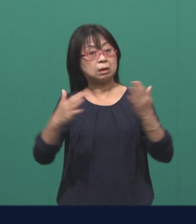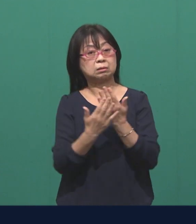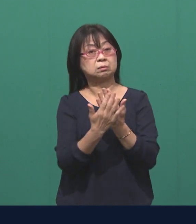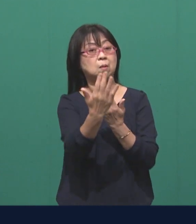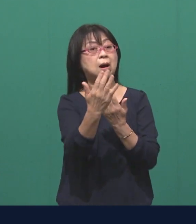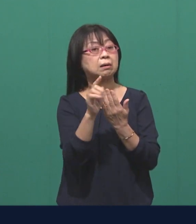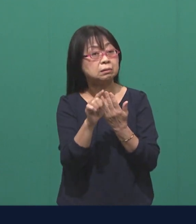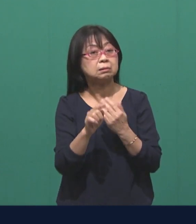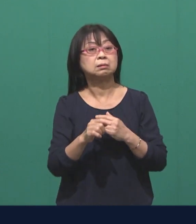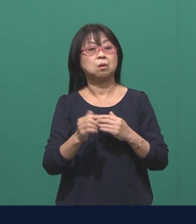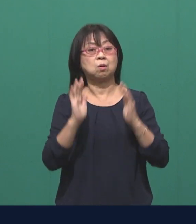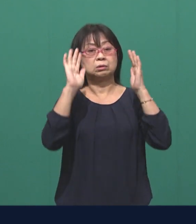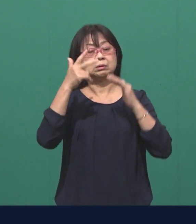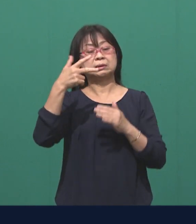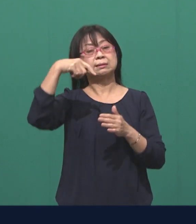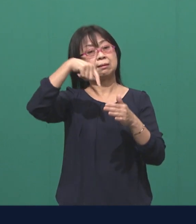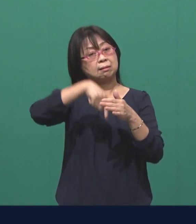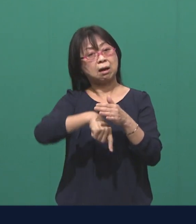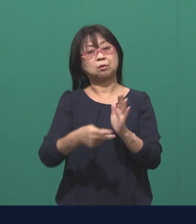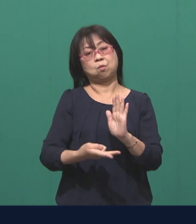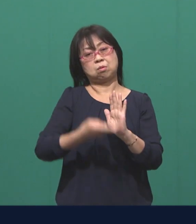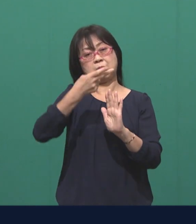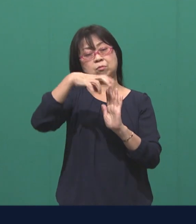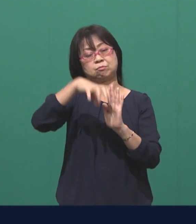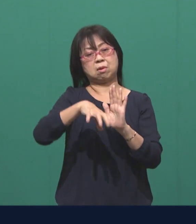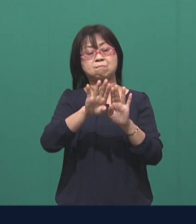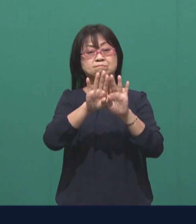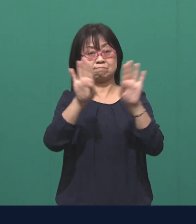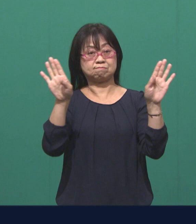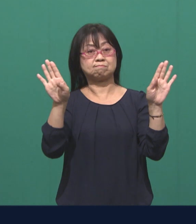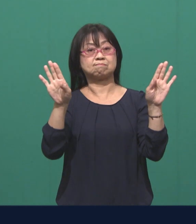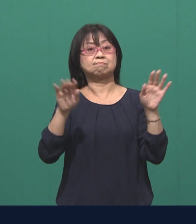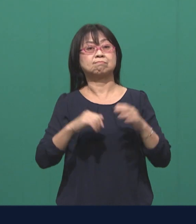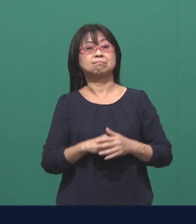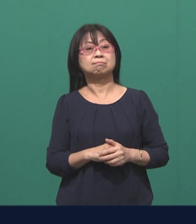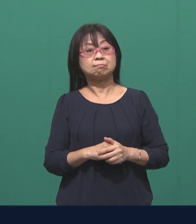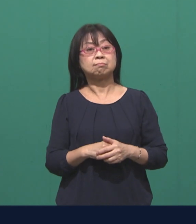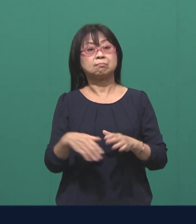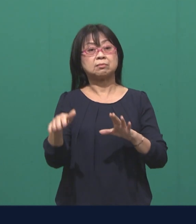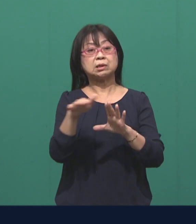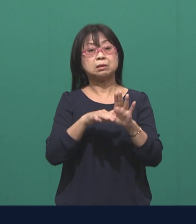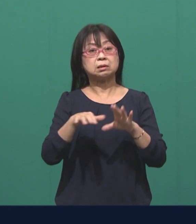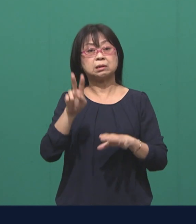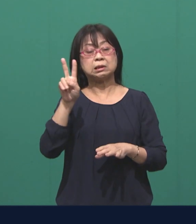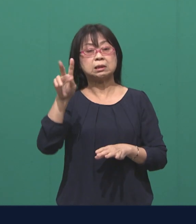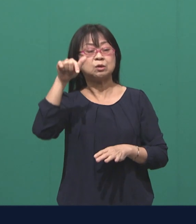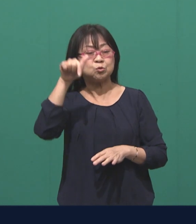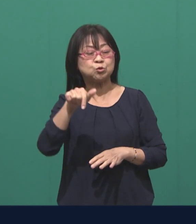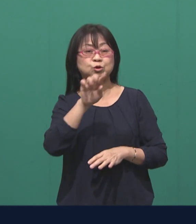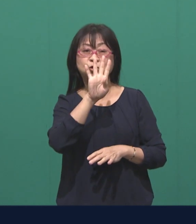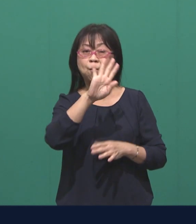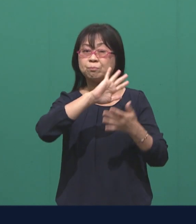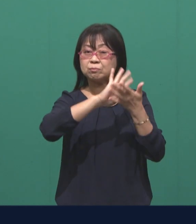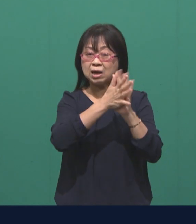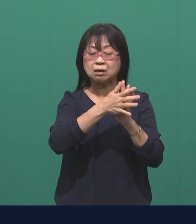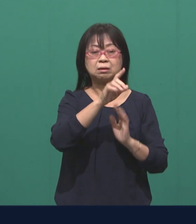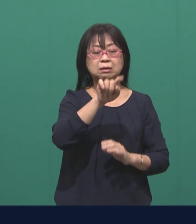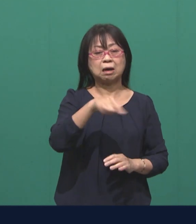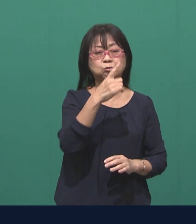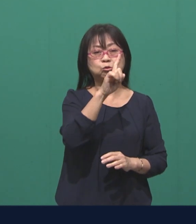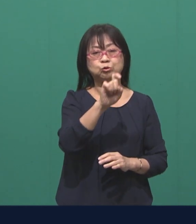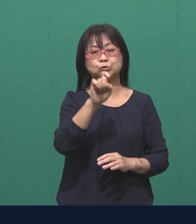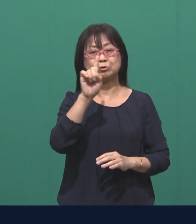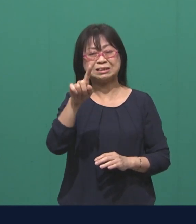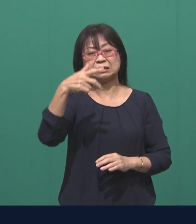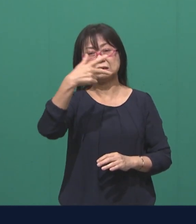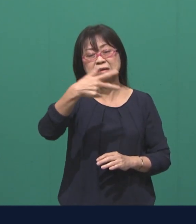近畿首長会の総会は大津市内のホテルで開かれ、近畿2府4県111